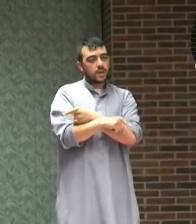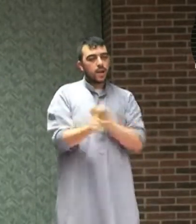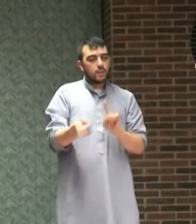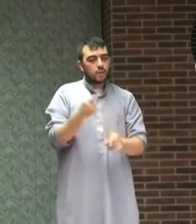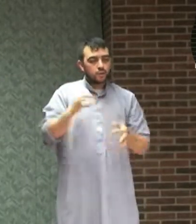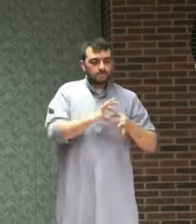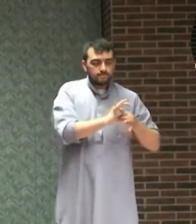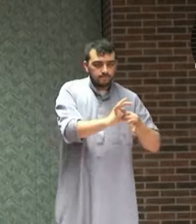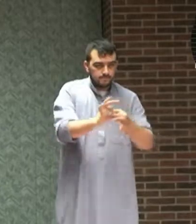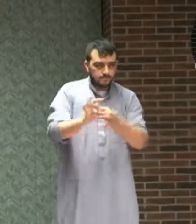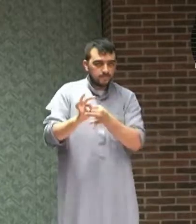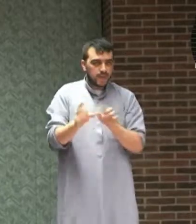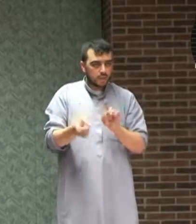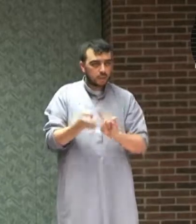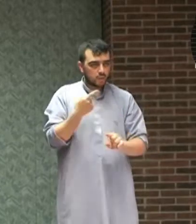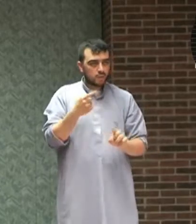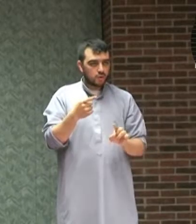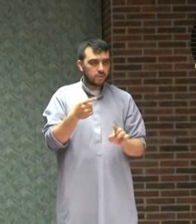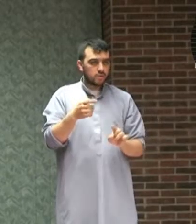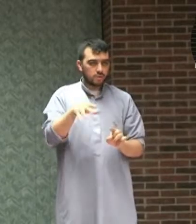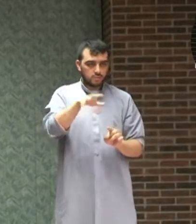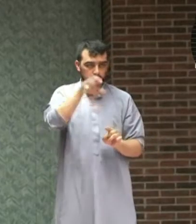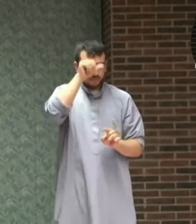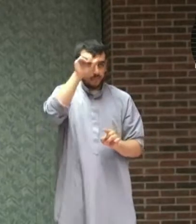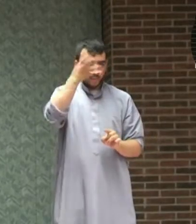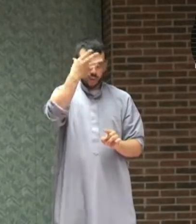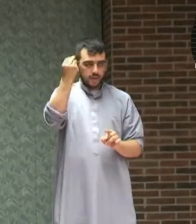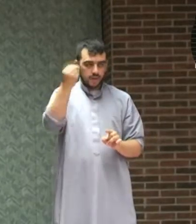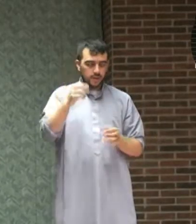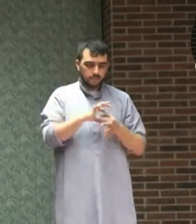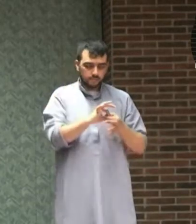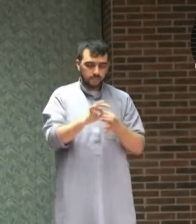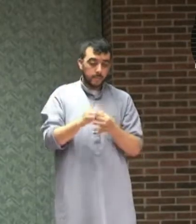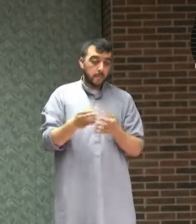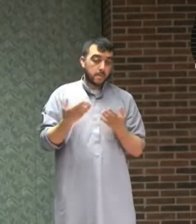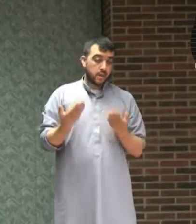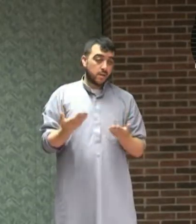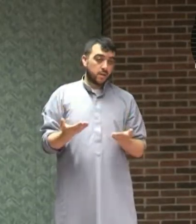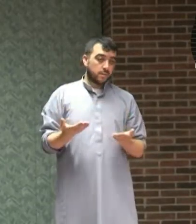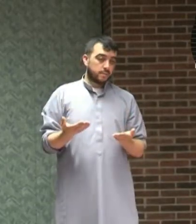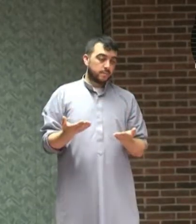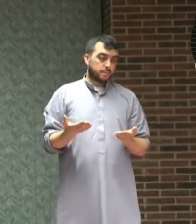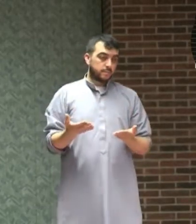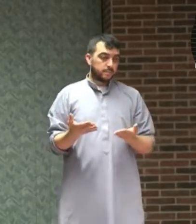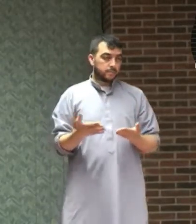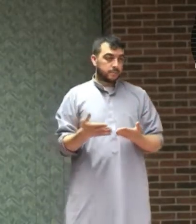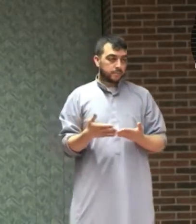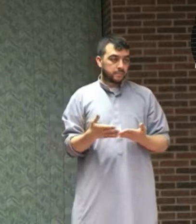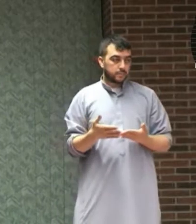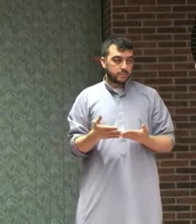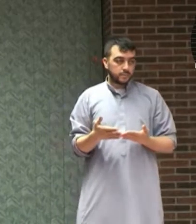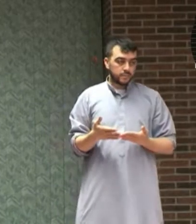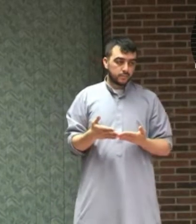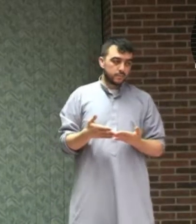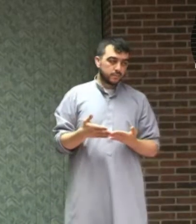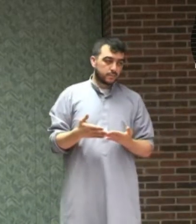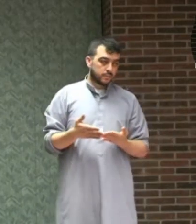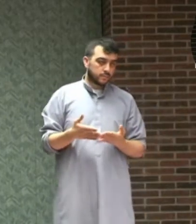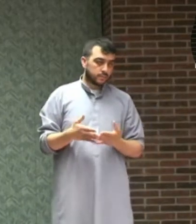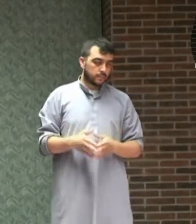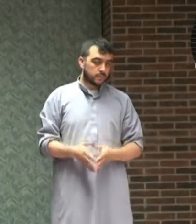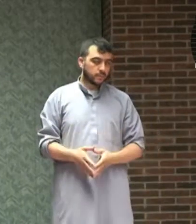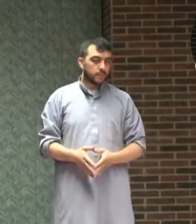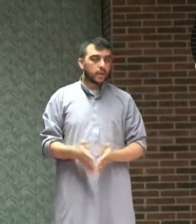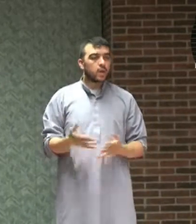vraiment une base qu'il faut essayer de concrétiser. Maintenant, en ce qui concerne,